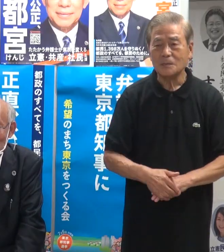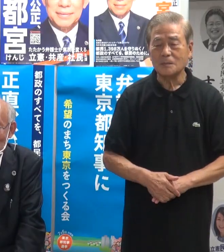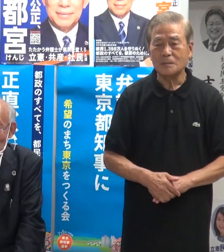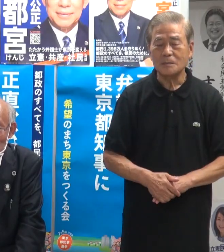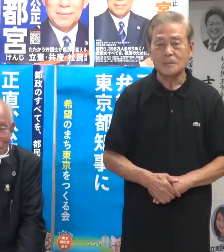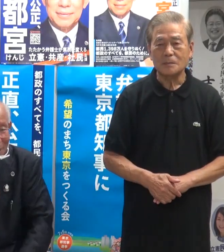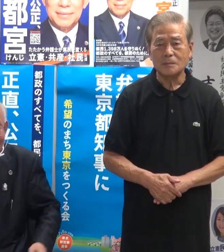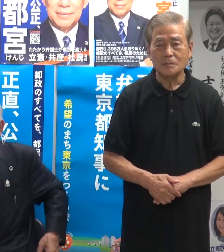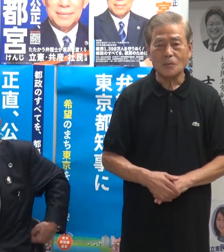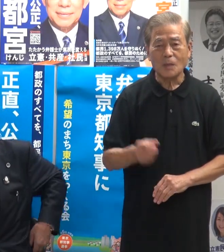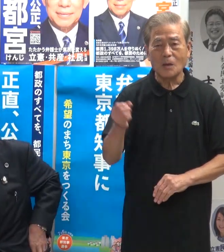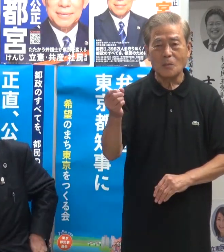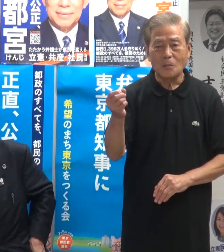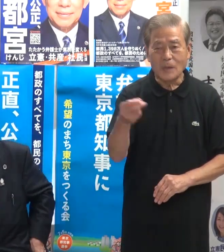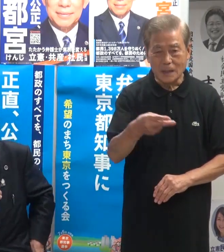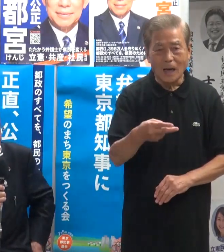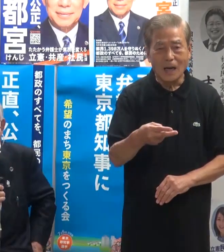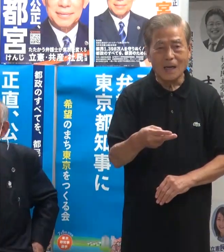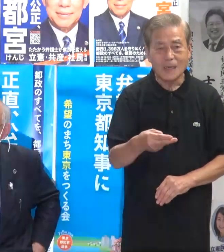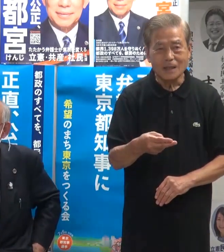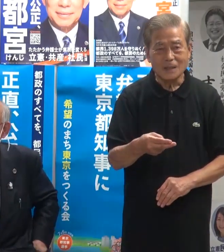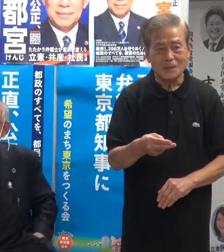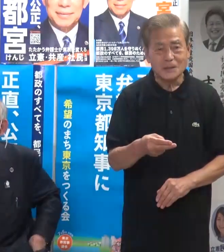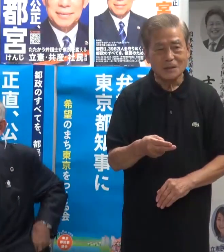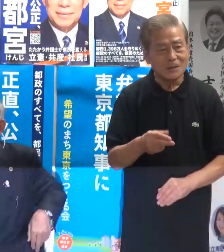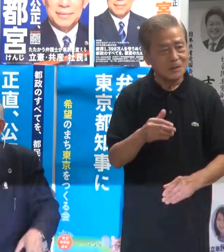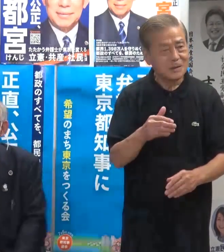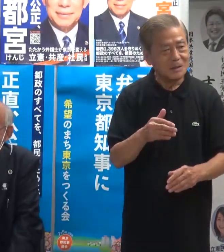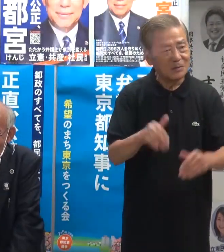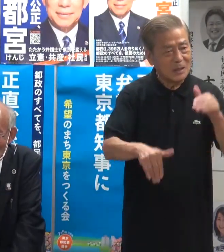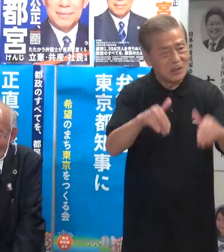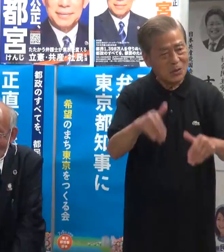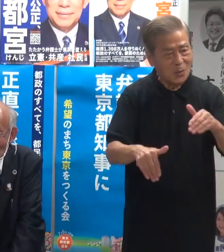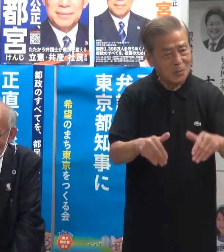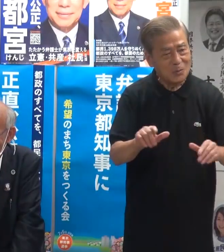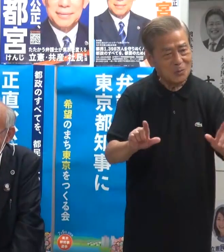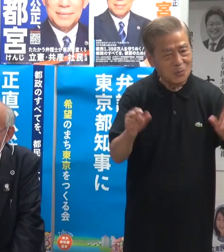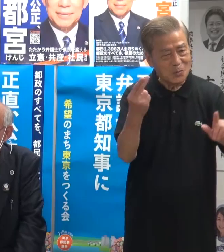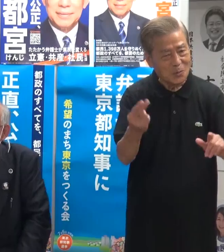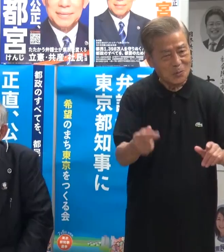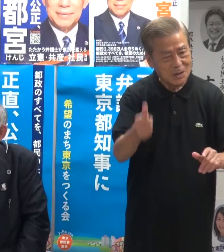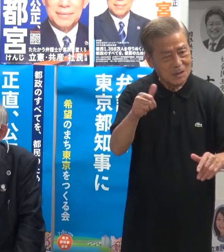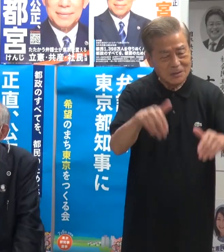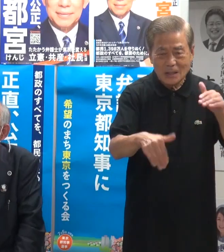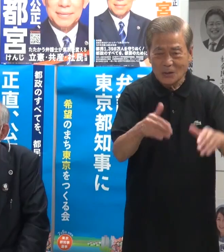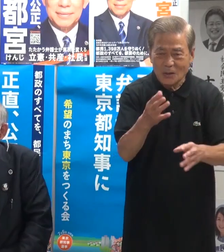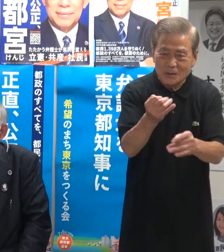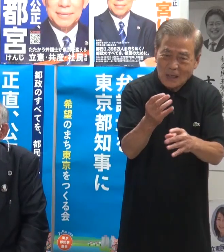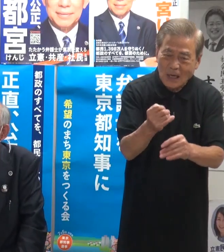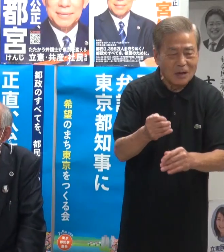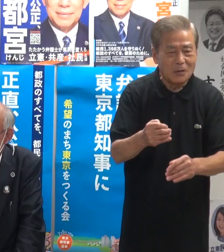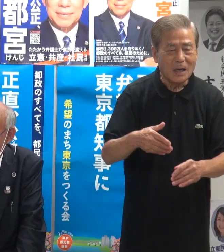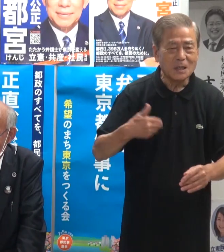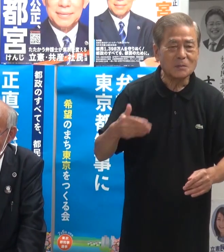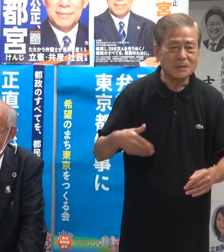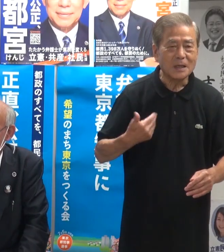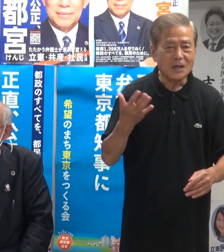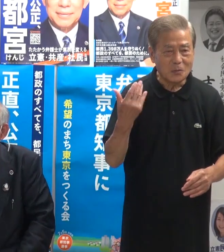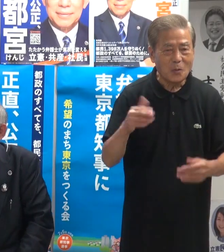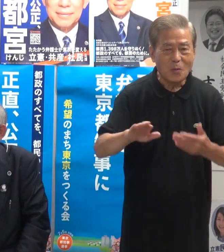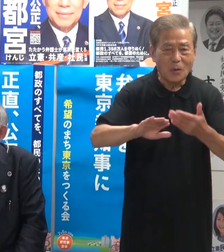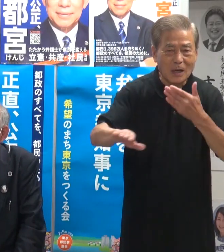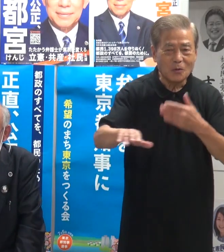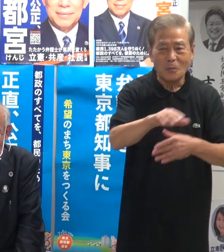まあ、あのまた、こういう選挙いつあるか分かりませんけど、他の場面でお会いできていろい